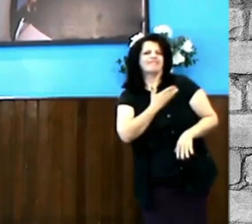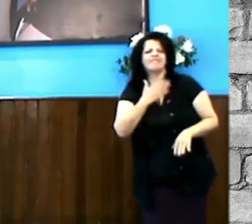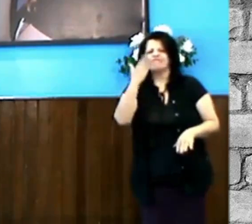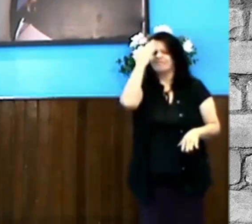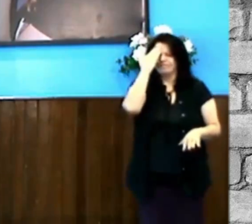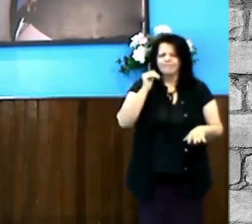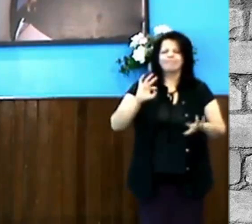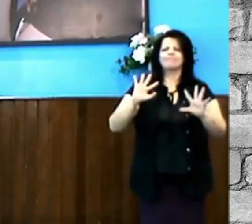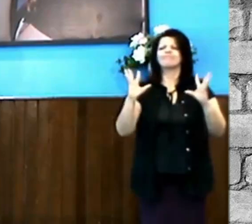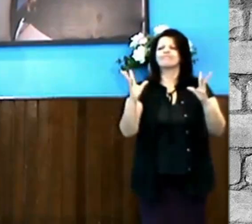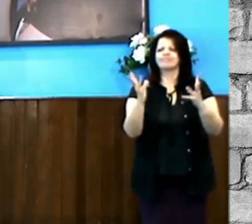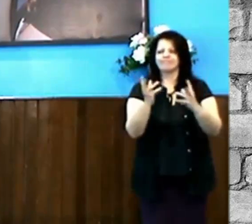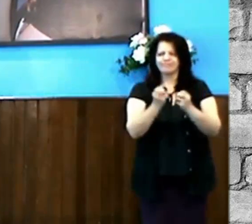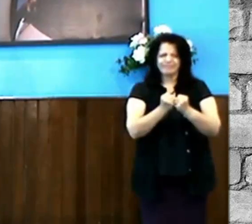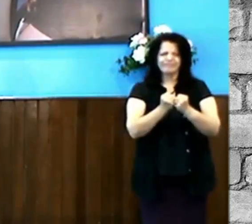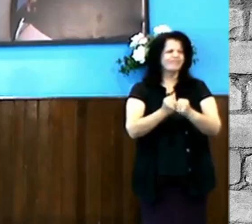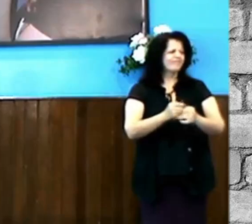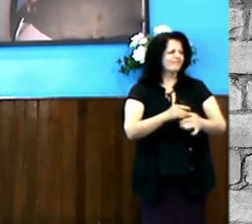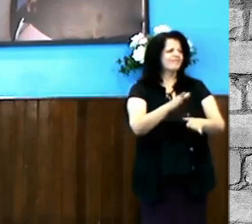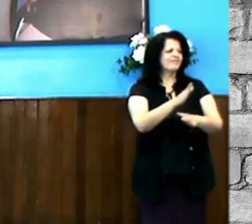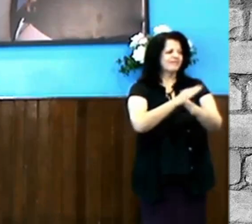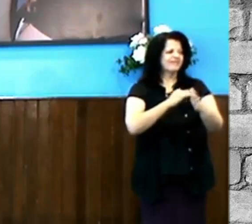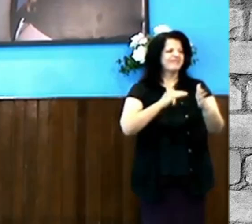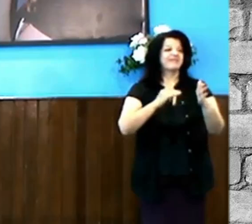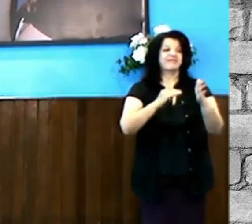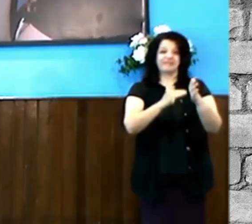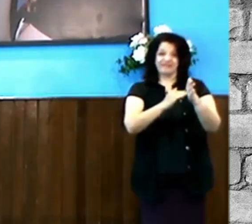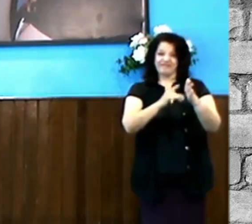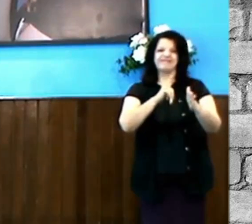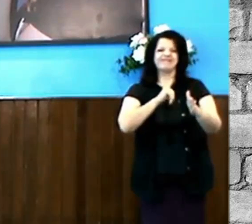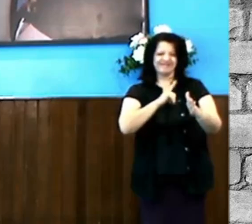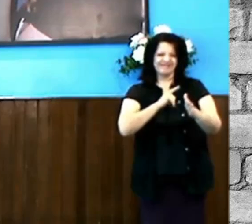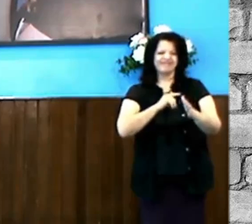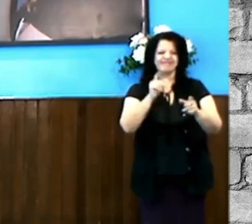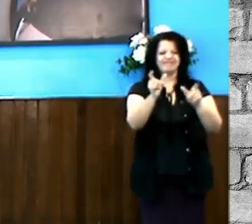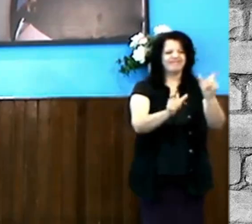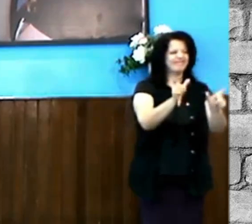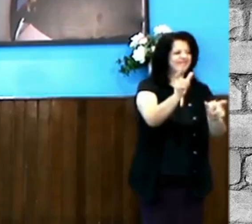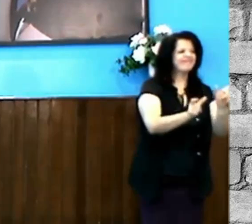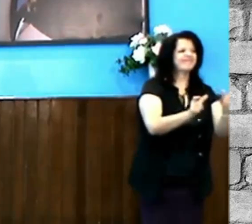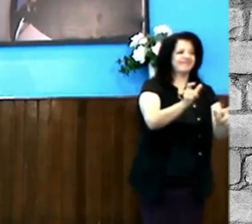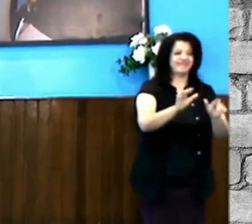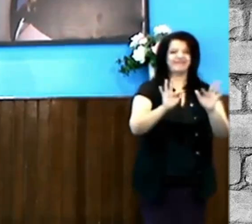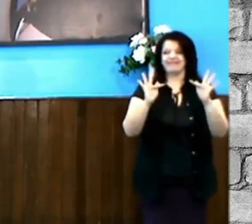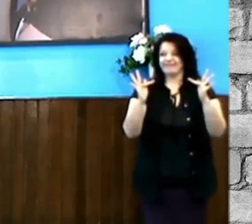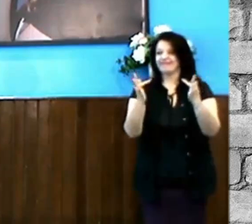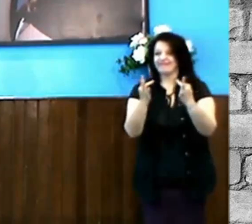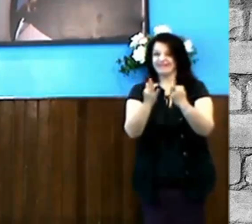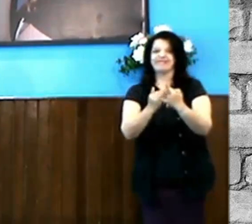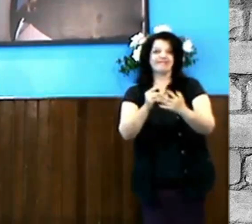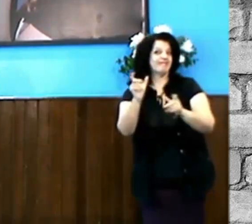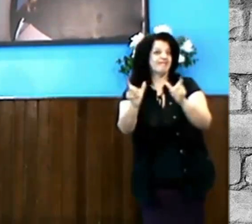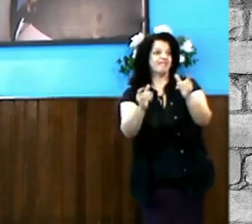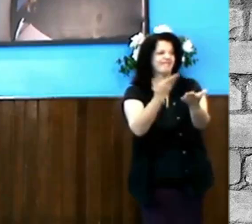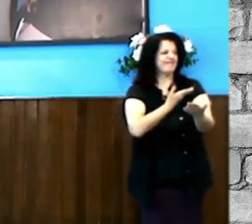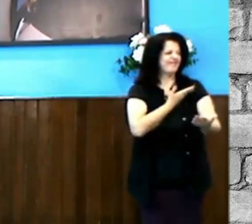todo mundo tem gente assim. Aquela pessoa do seu convívio que normalmente sabe tudo, né? E esse menino era um desses que sabia de tudo, né? E